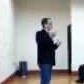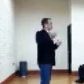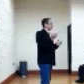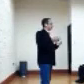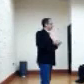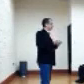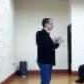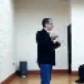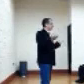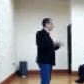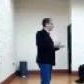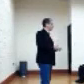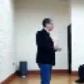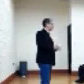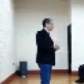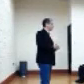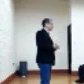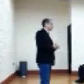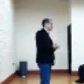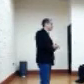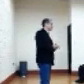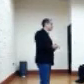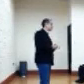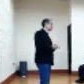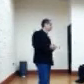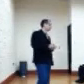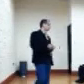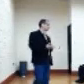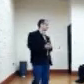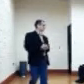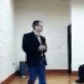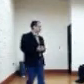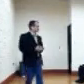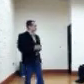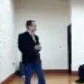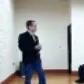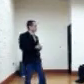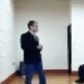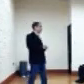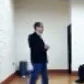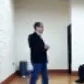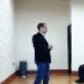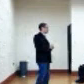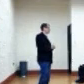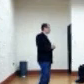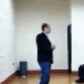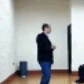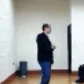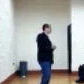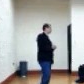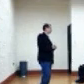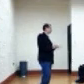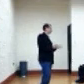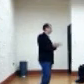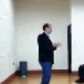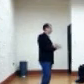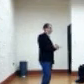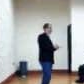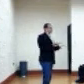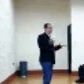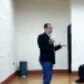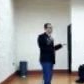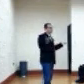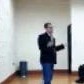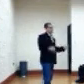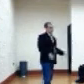para después priorizar las de mayor repitencia. Y usábamos fuentes populares, ¿por qué? Porque necesitábamos hacer señas